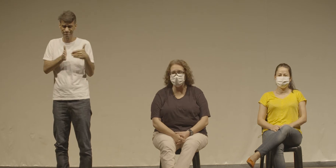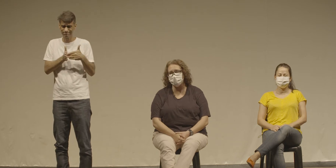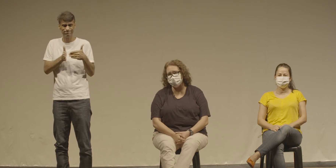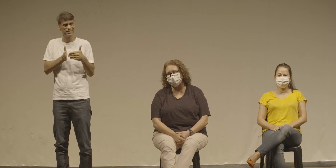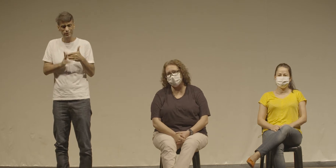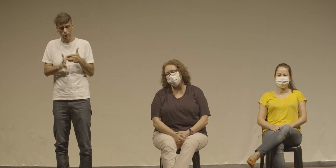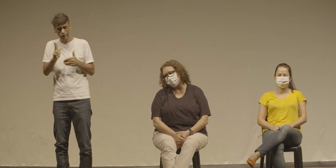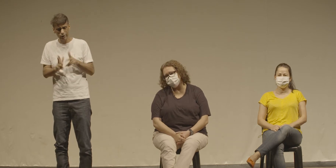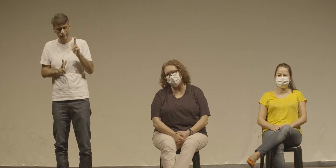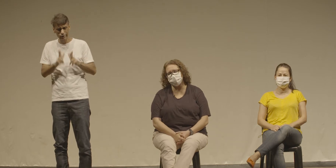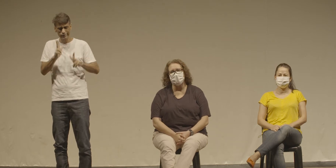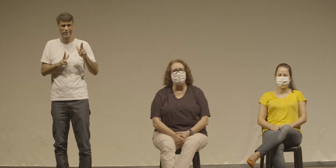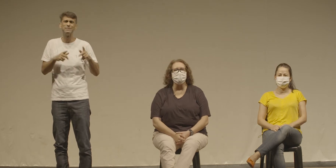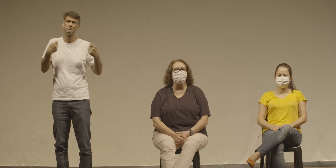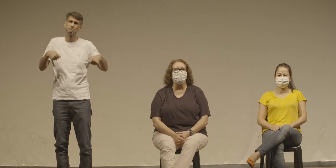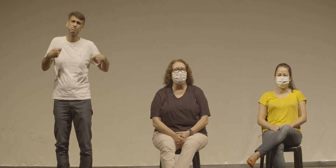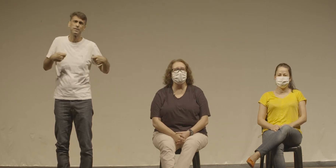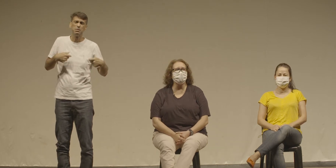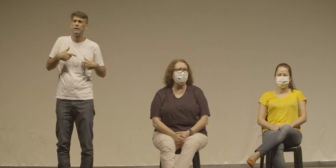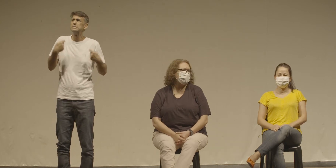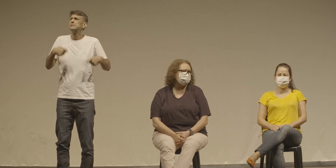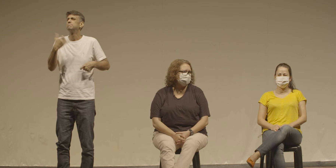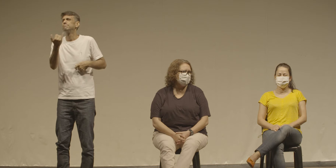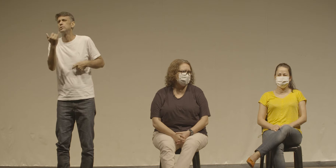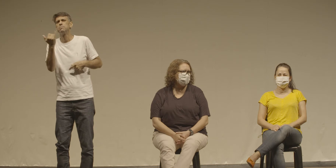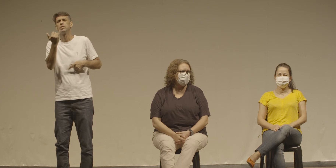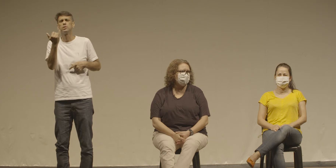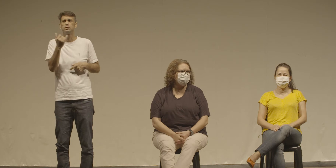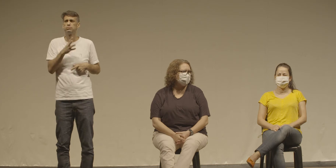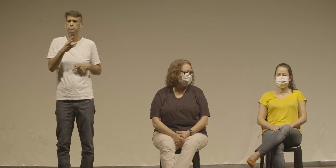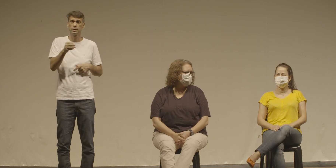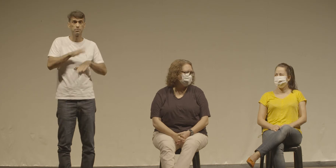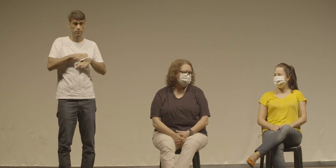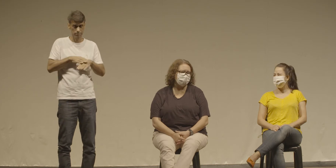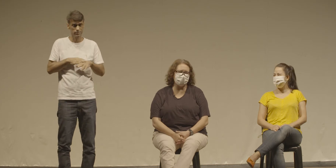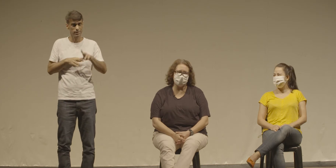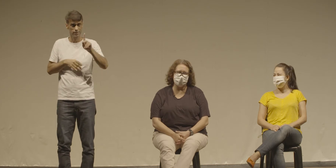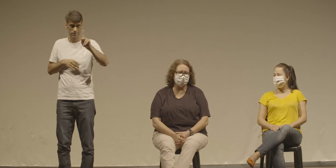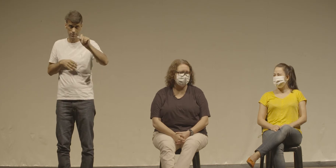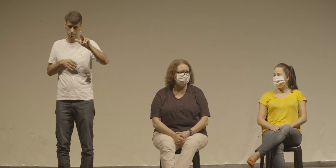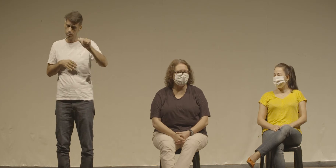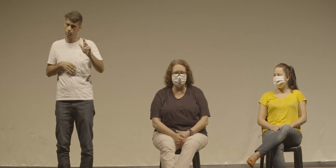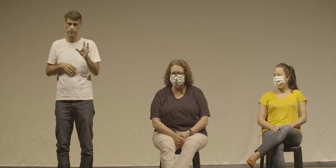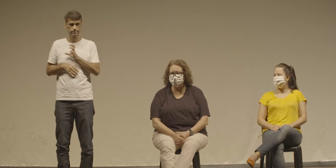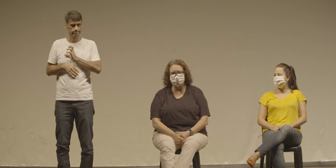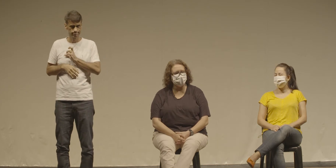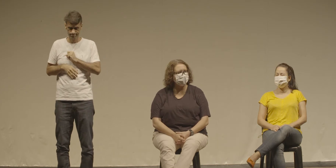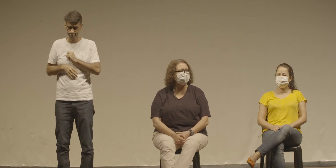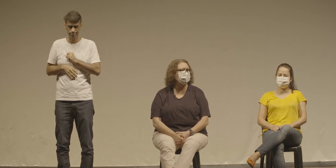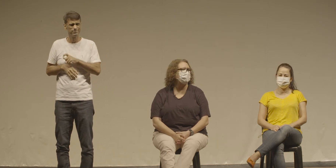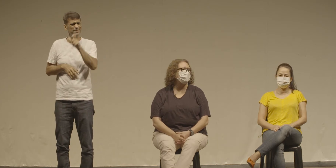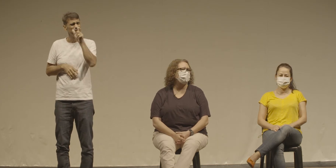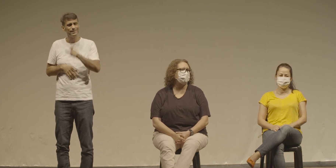deixar muita coisa para trás, infelizmente. E também, depois, a própria Paula, uma querida,